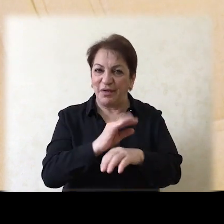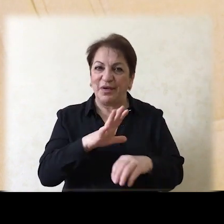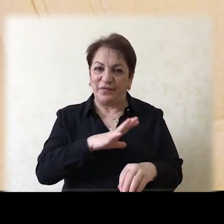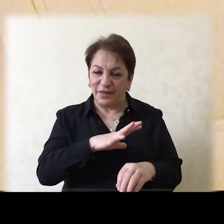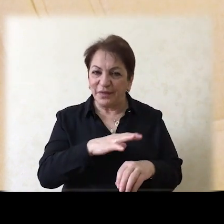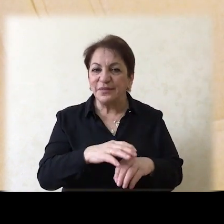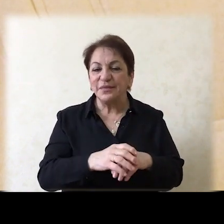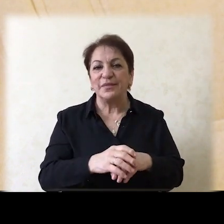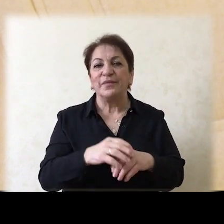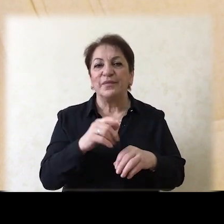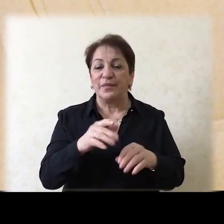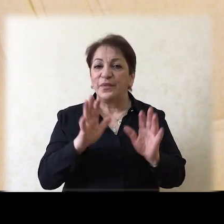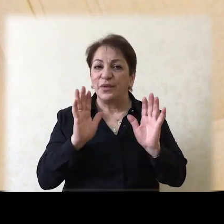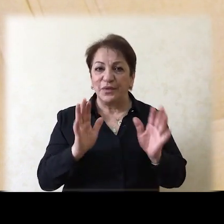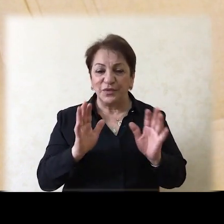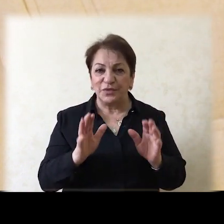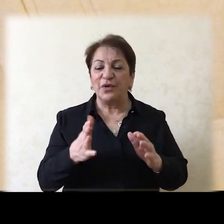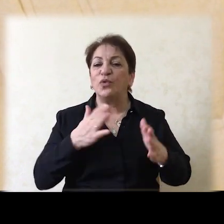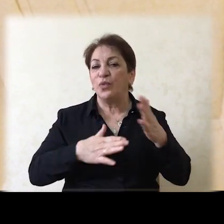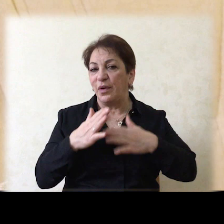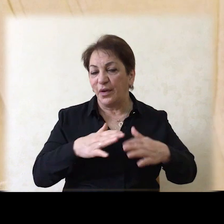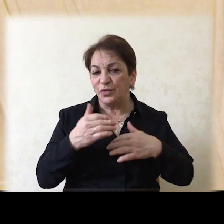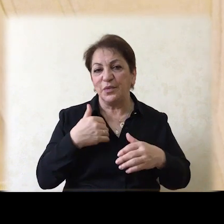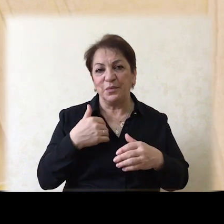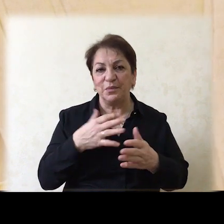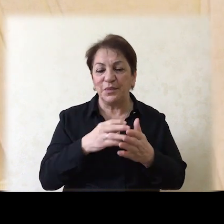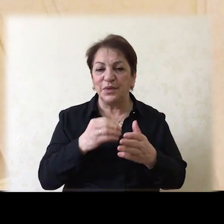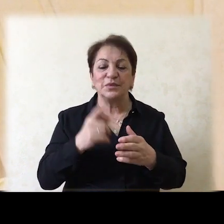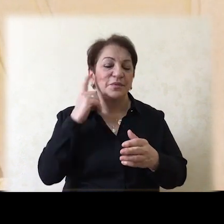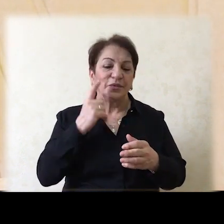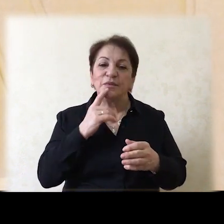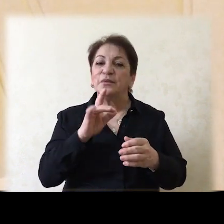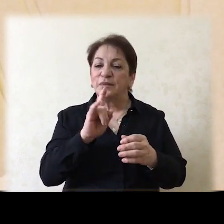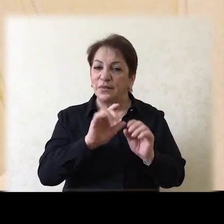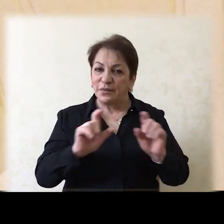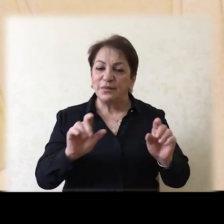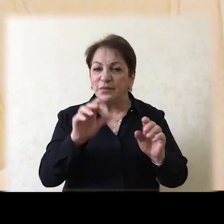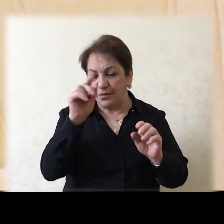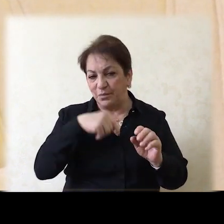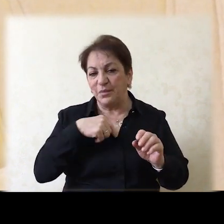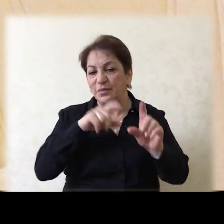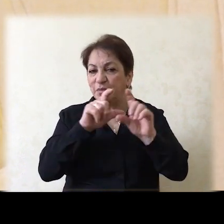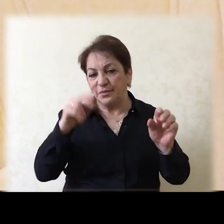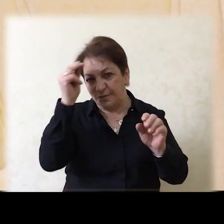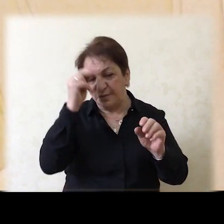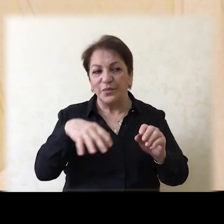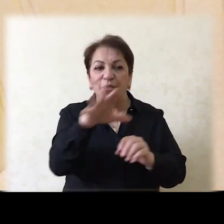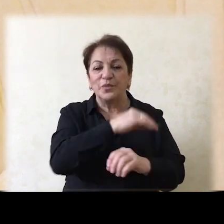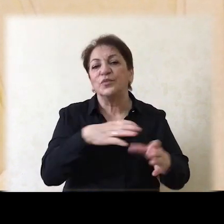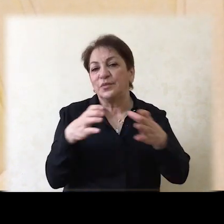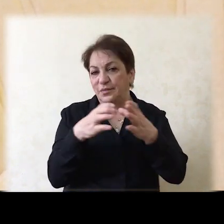է, որը շատ ուրախացնում է մեզ լսության խանգարում ունեցող երեխաների, հատուկ